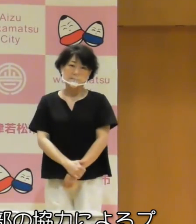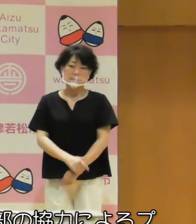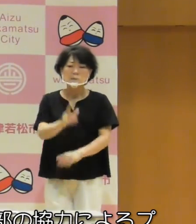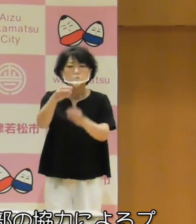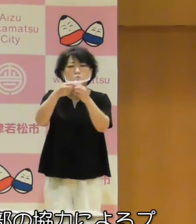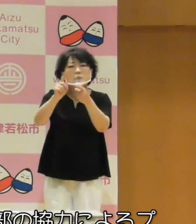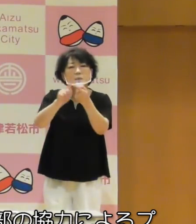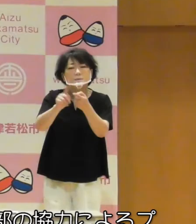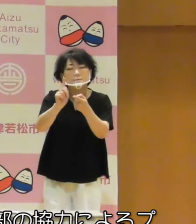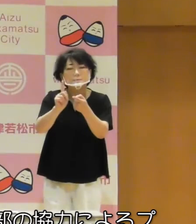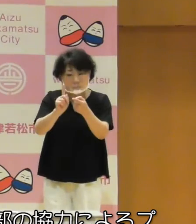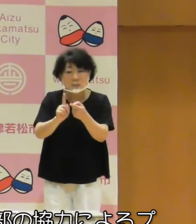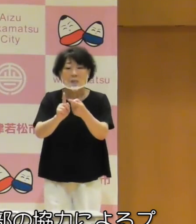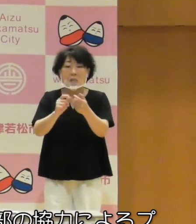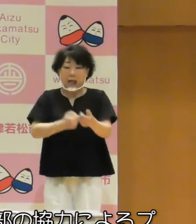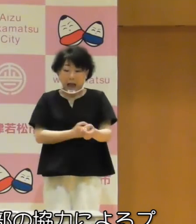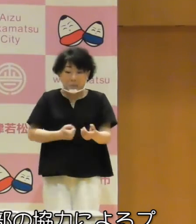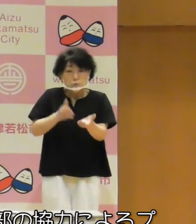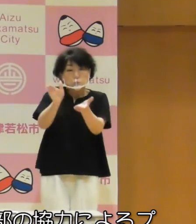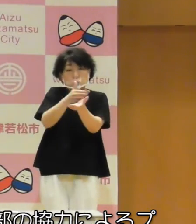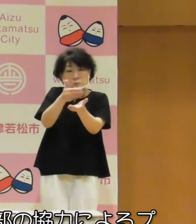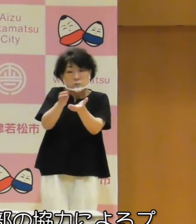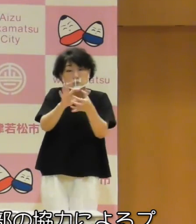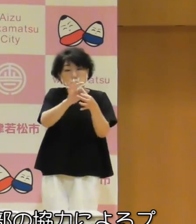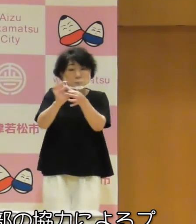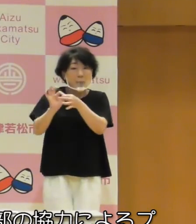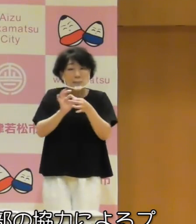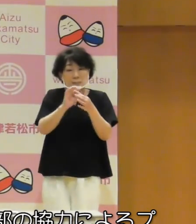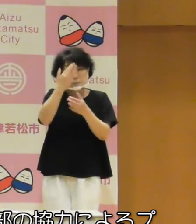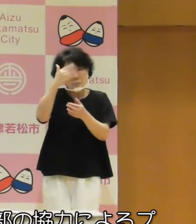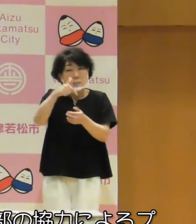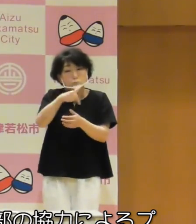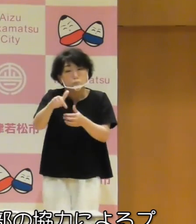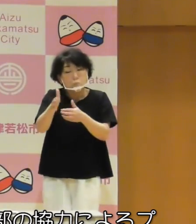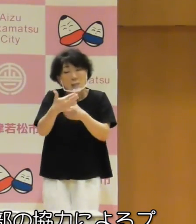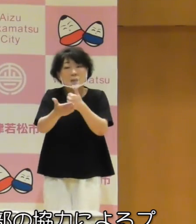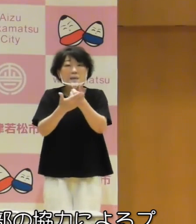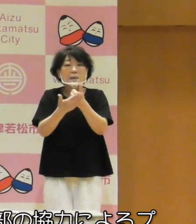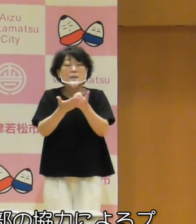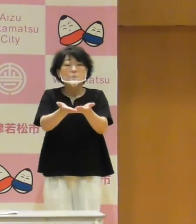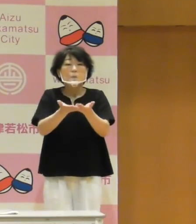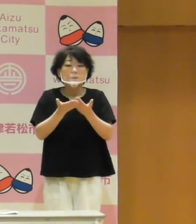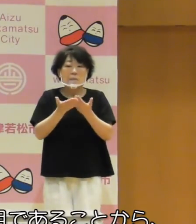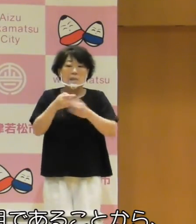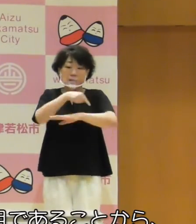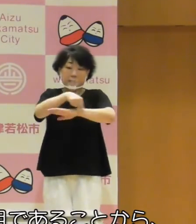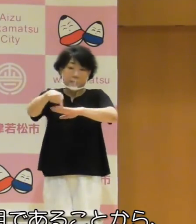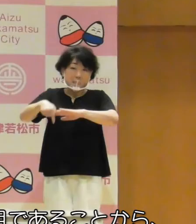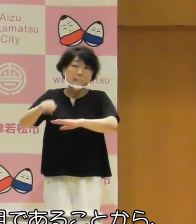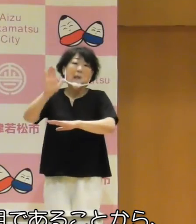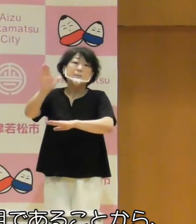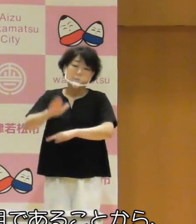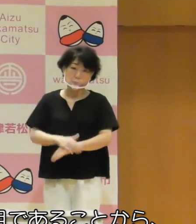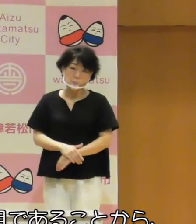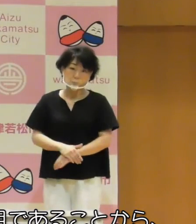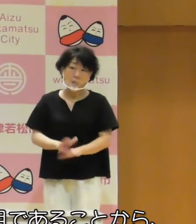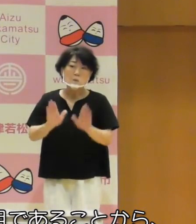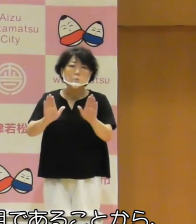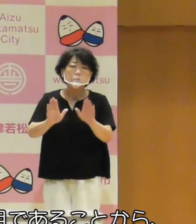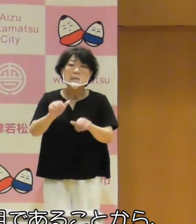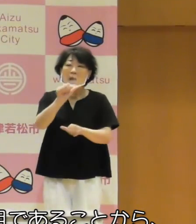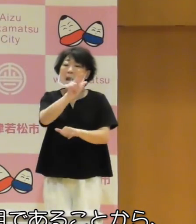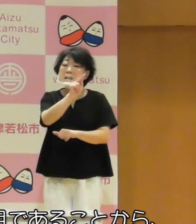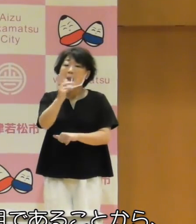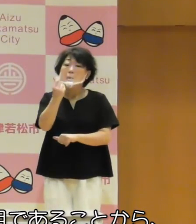体的には、アイヌ式協同組合青年部の協力によるプロジェクトがあり、今年は蒲生の千